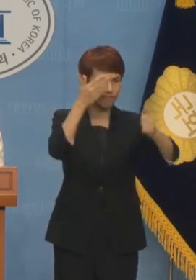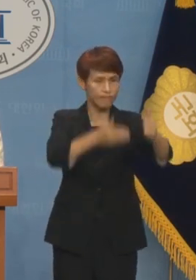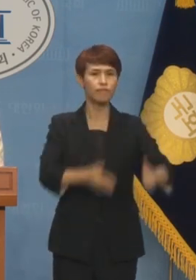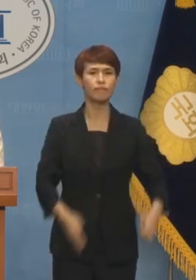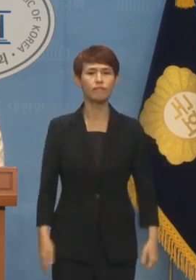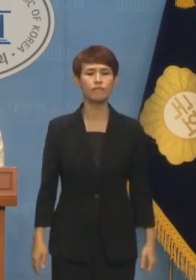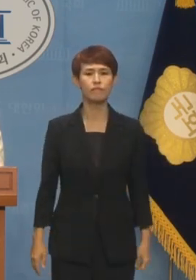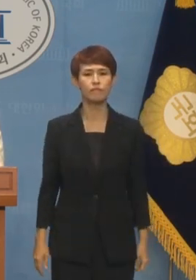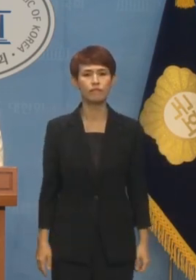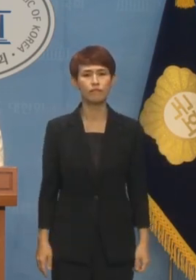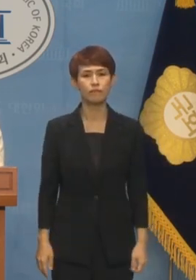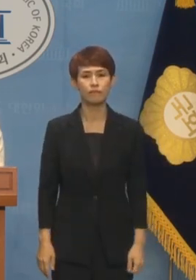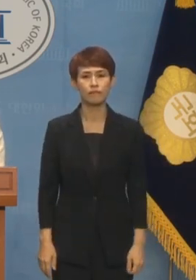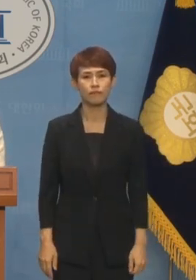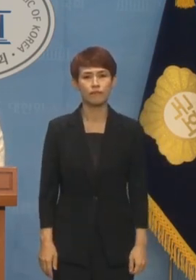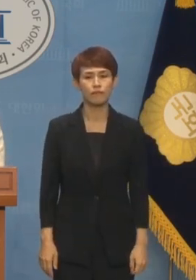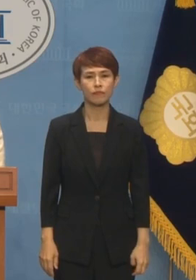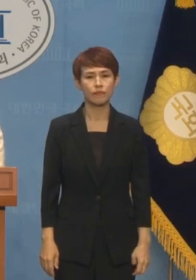결단하십시오.